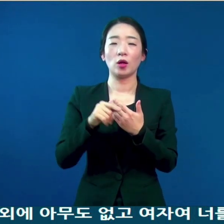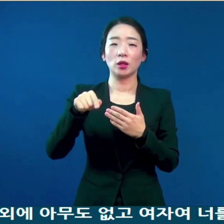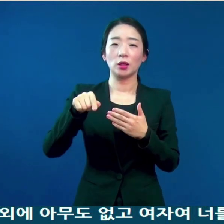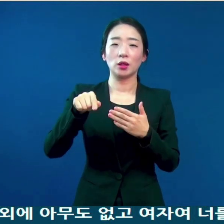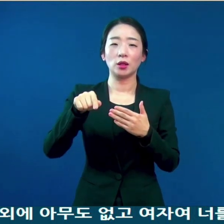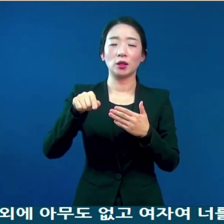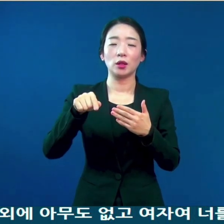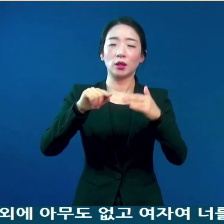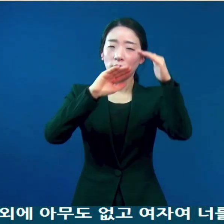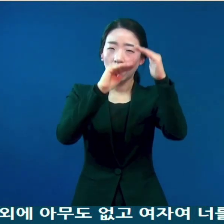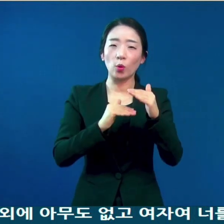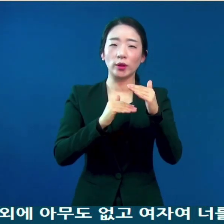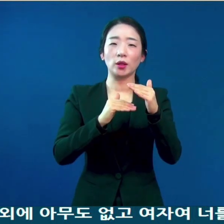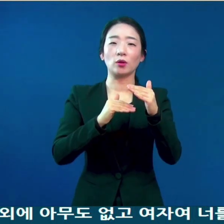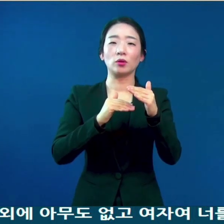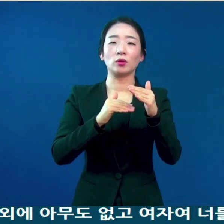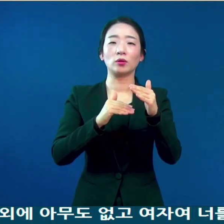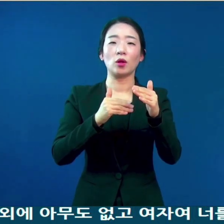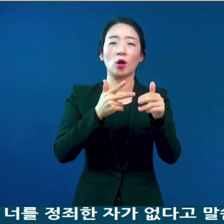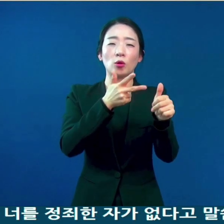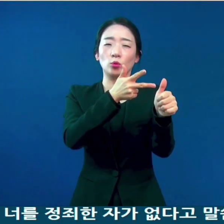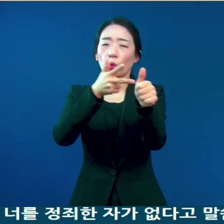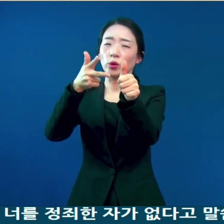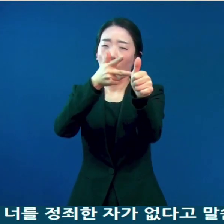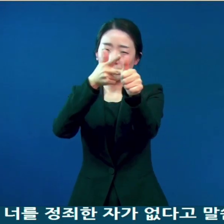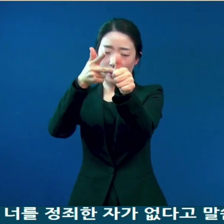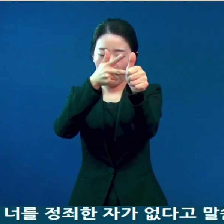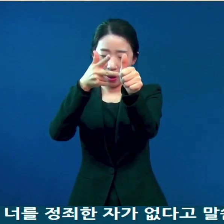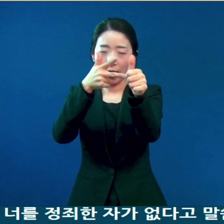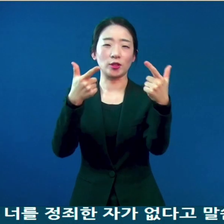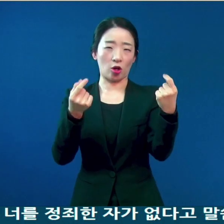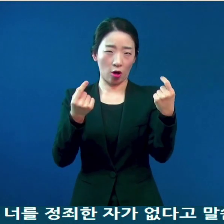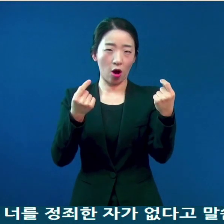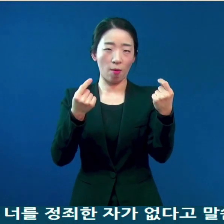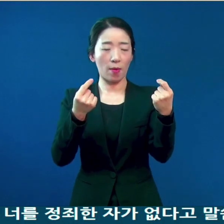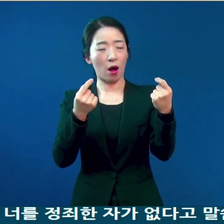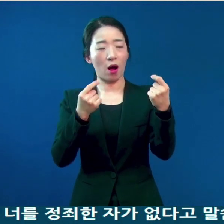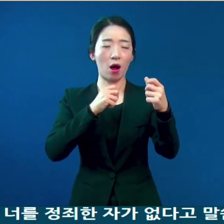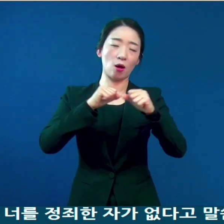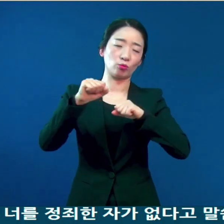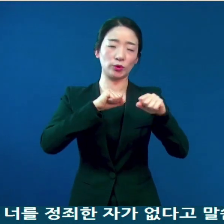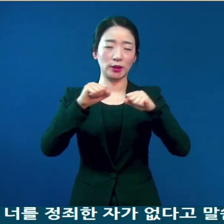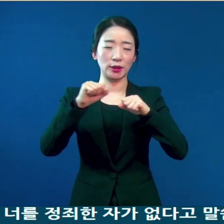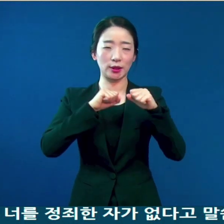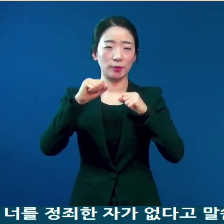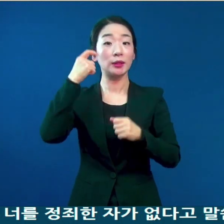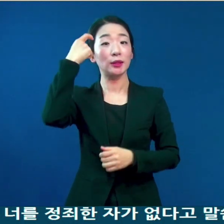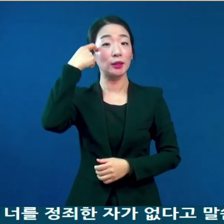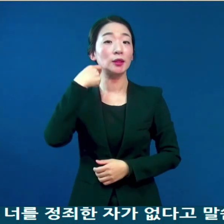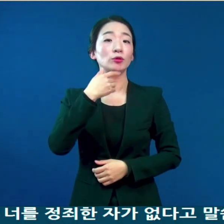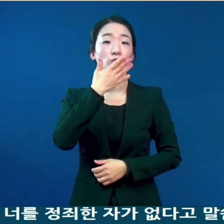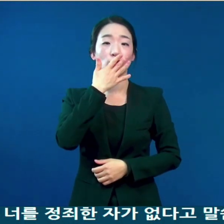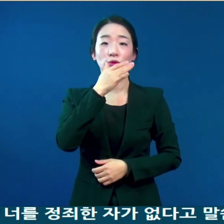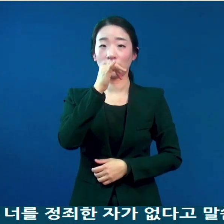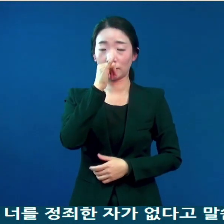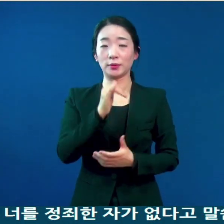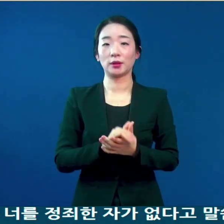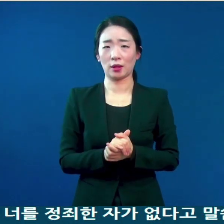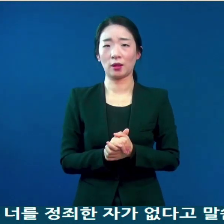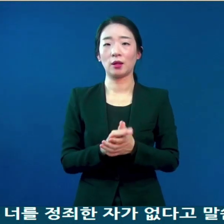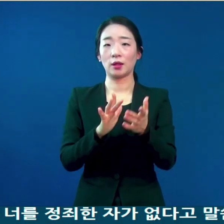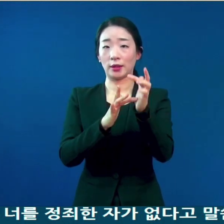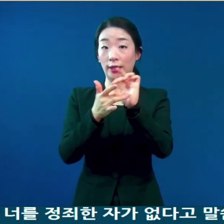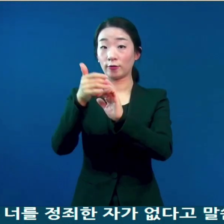있어요. 굉장히 동영상을 이렇게 본 것 같이 움직임이 나타나는 구절입니다. 예수님께서 권위